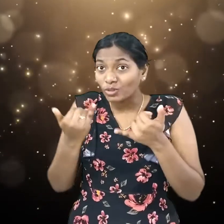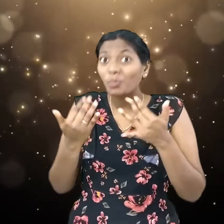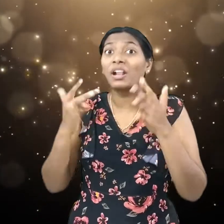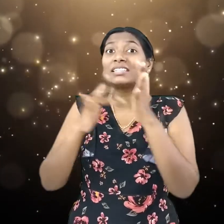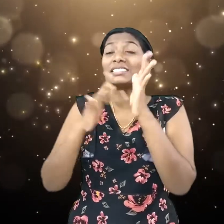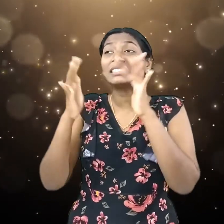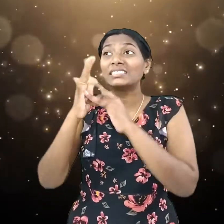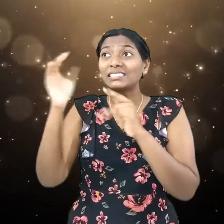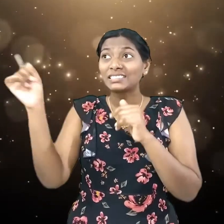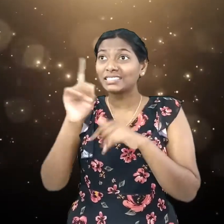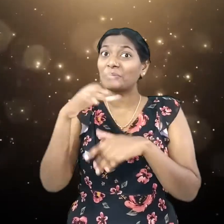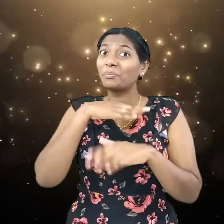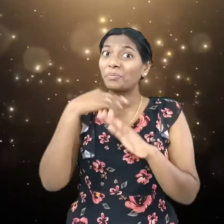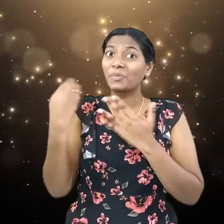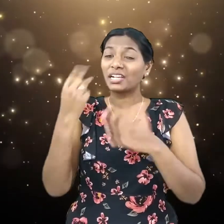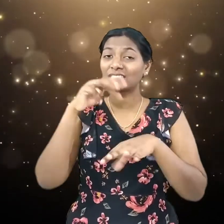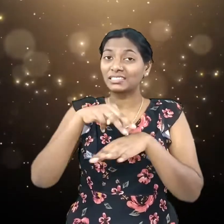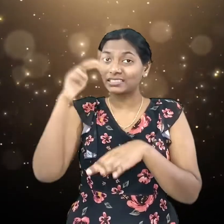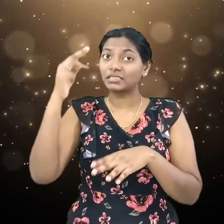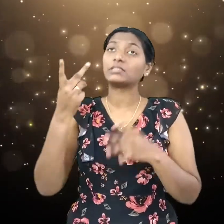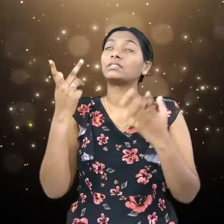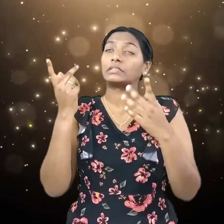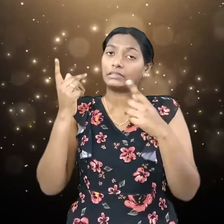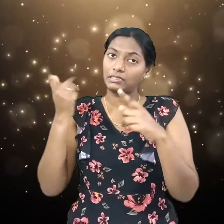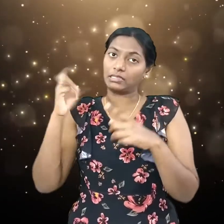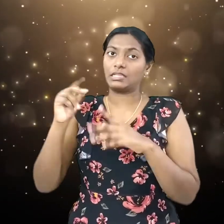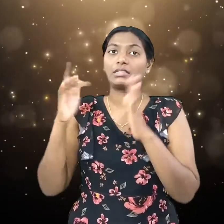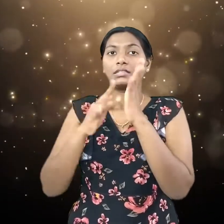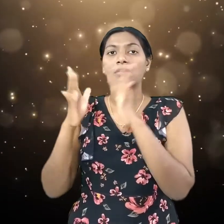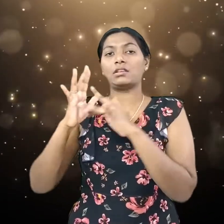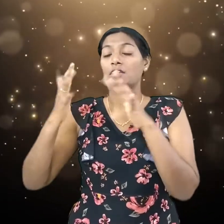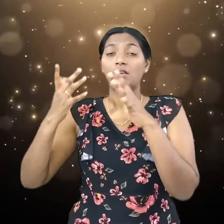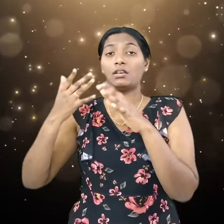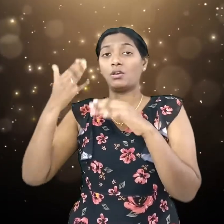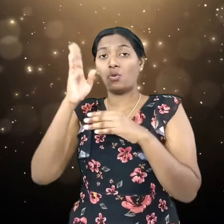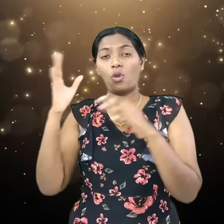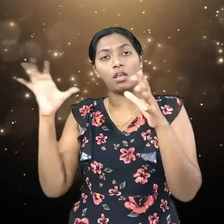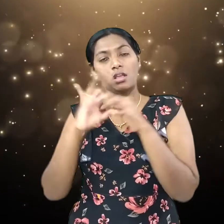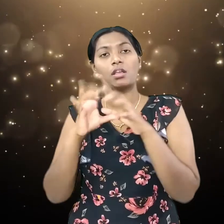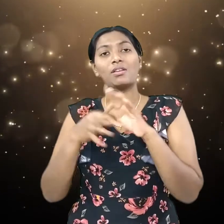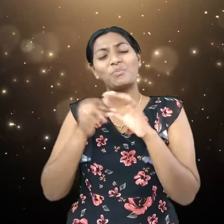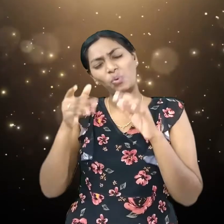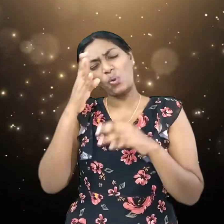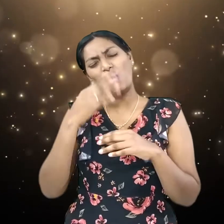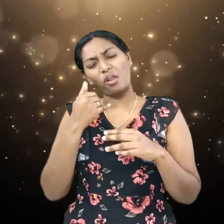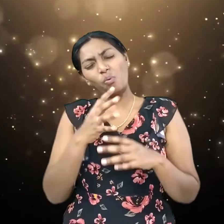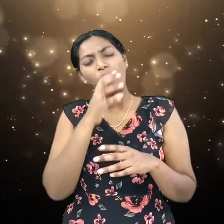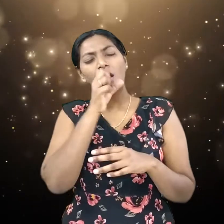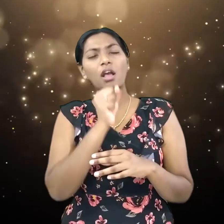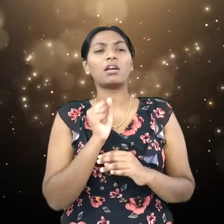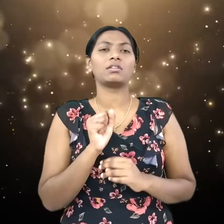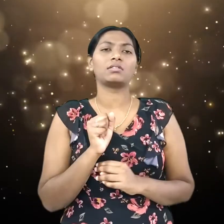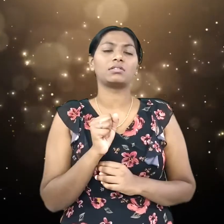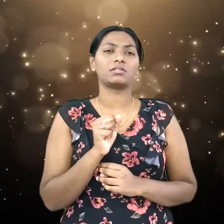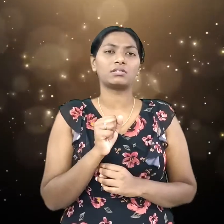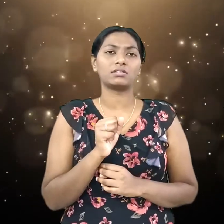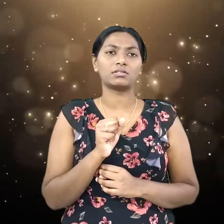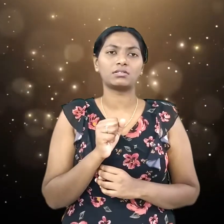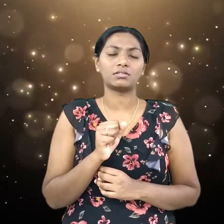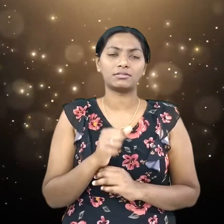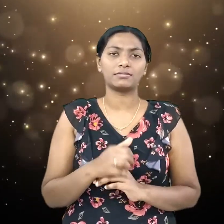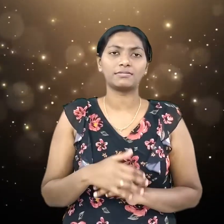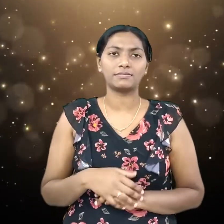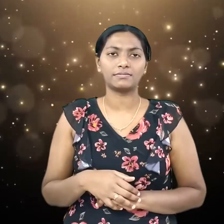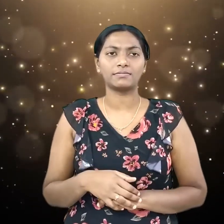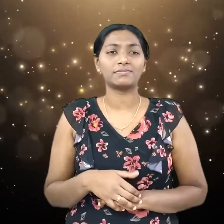तो परमेश्वर को ये बातें क्या रखनी पड़ी? गुप्त, छुपनी पड़ी। परमेश्वर को पता था कि अगर वो हमसे कहेगा तुम दुनिया पे